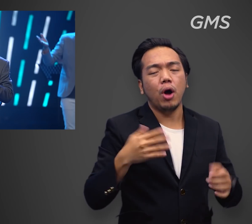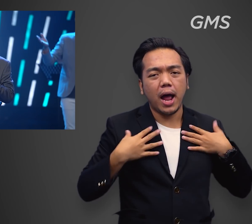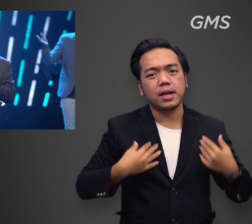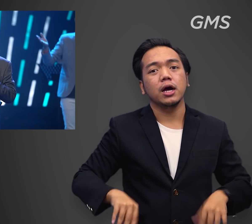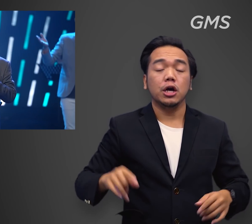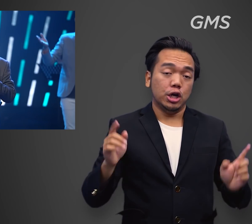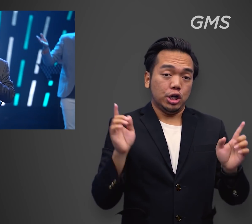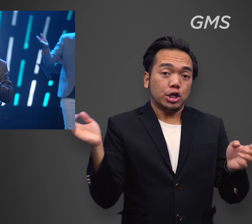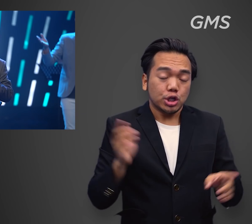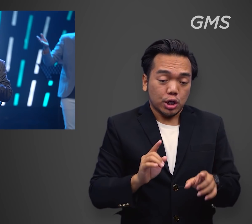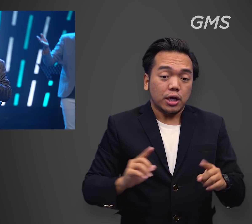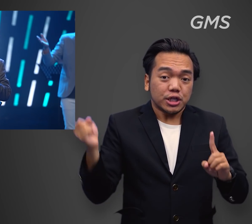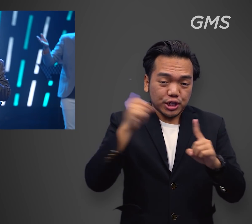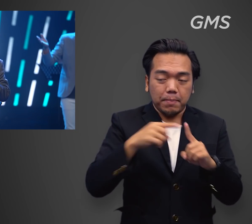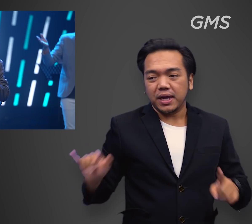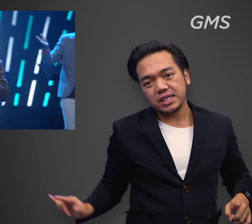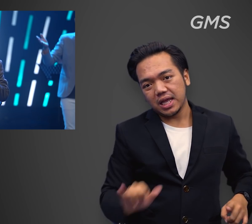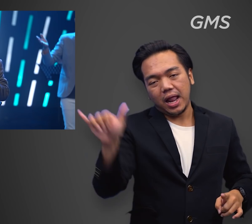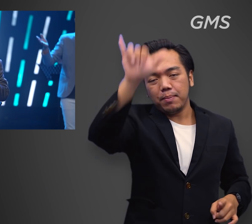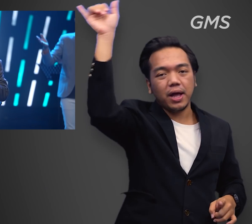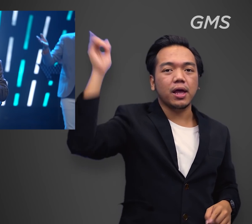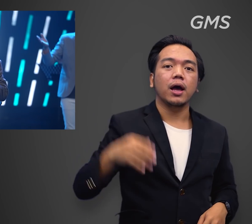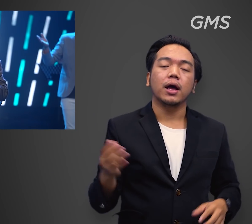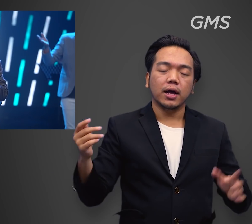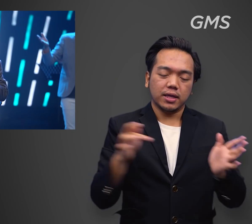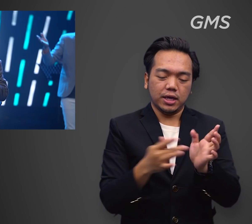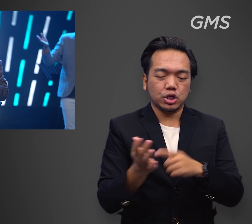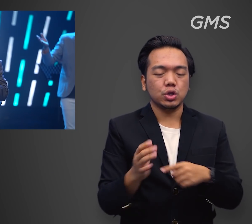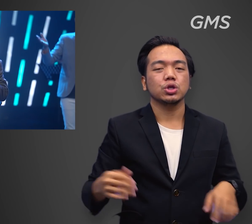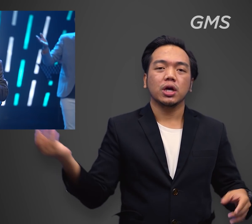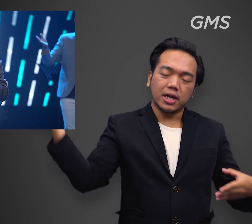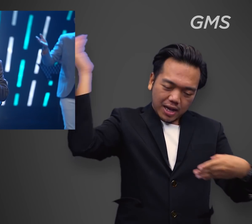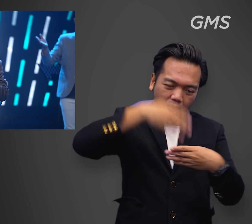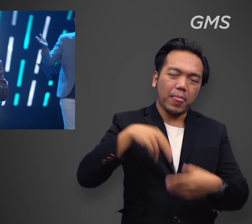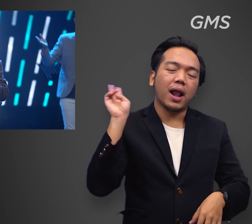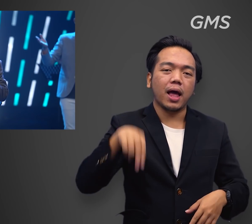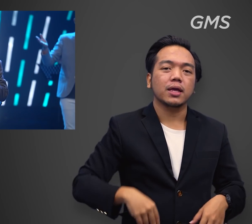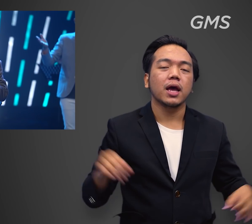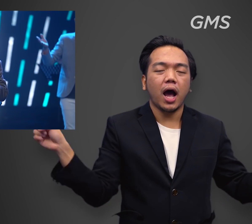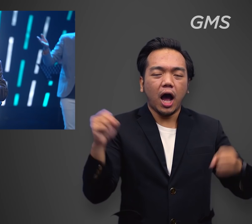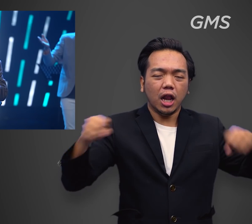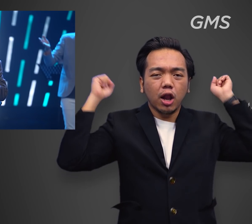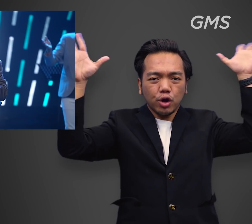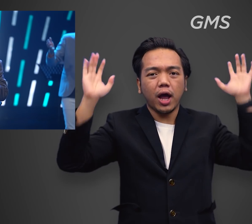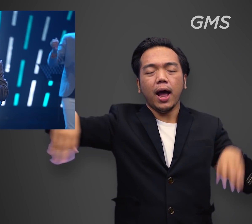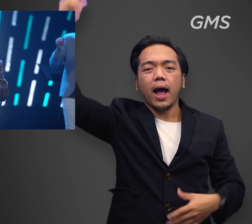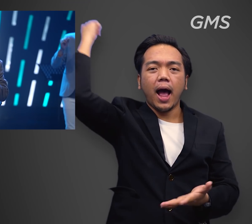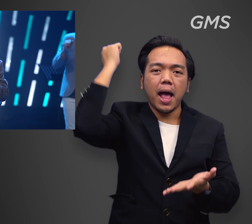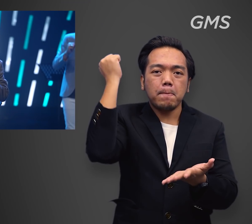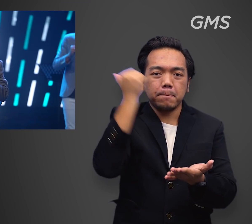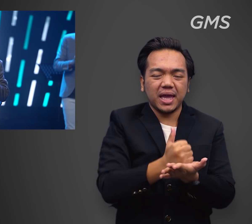berada sampai Maranatha, Yesus datang kembali. Haleluya,